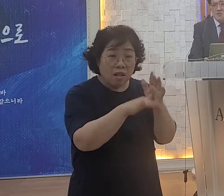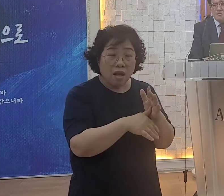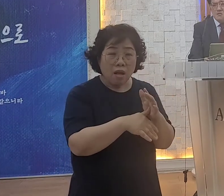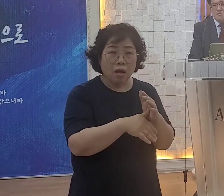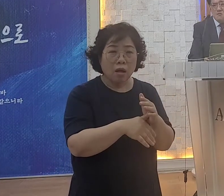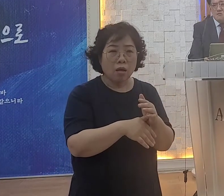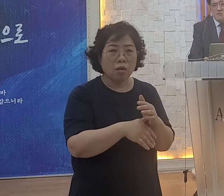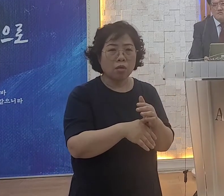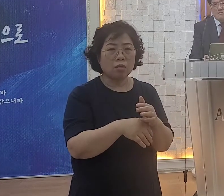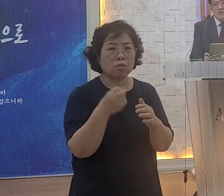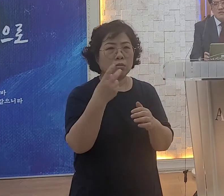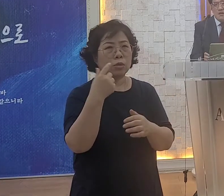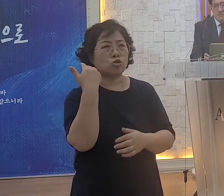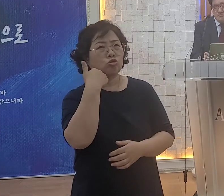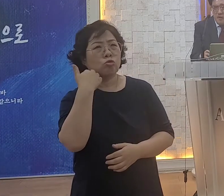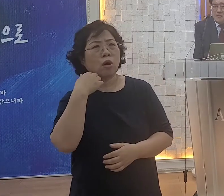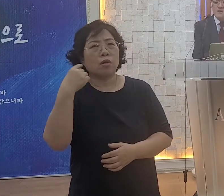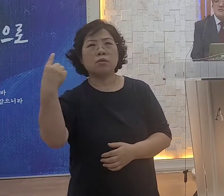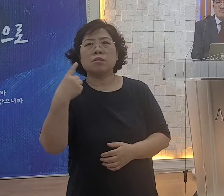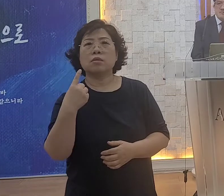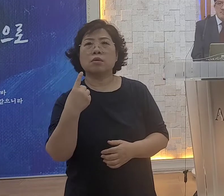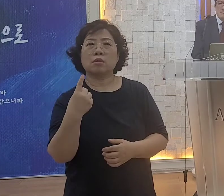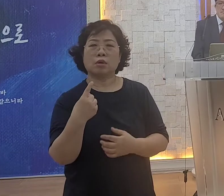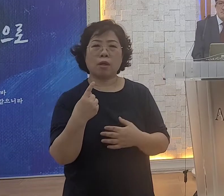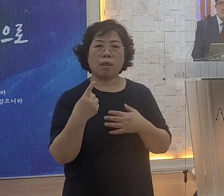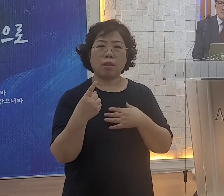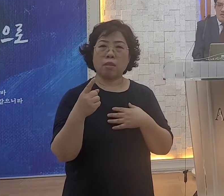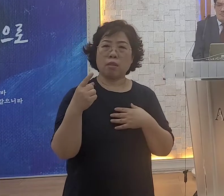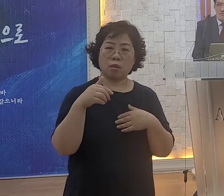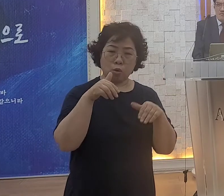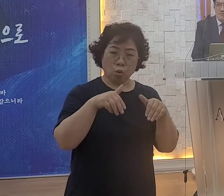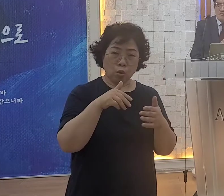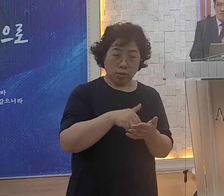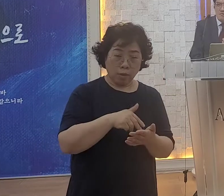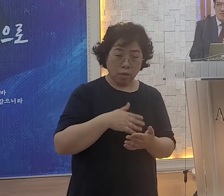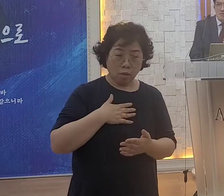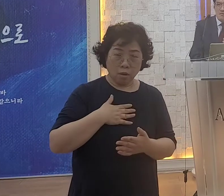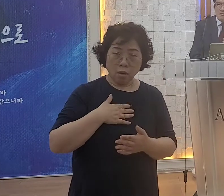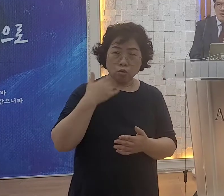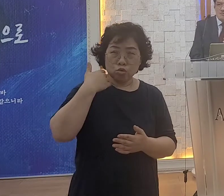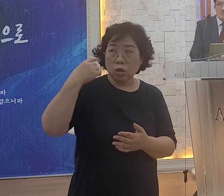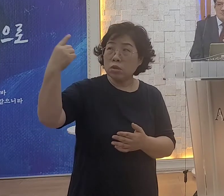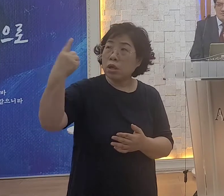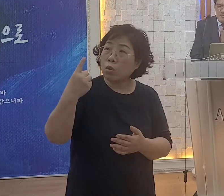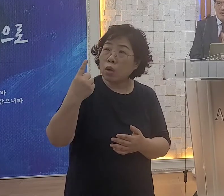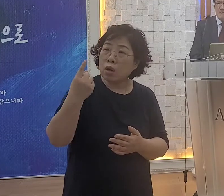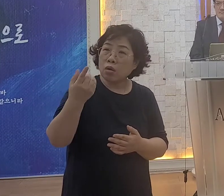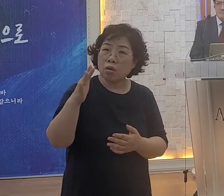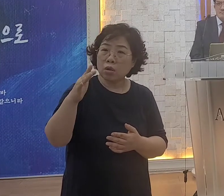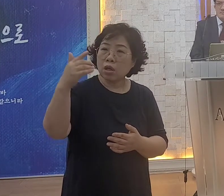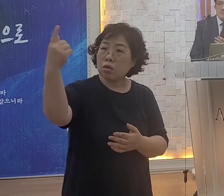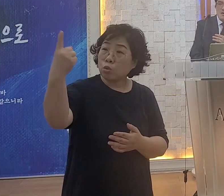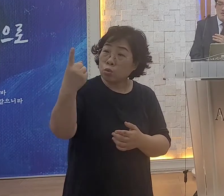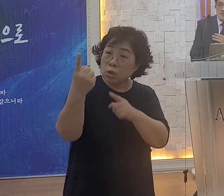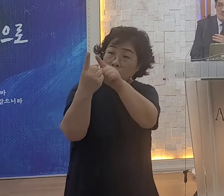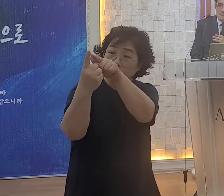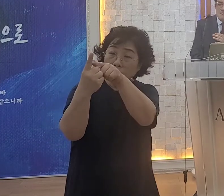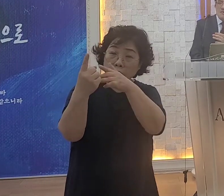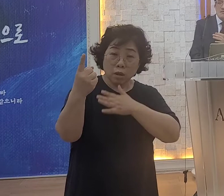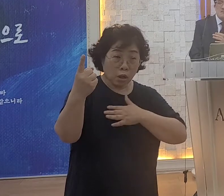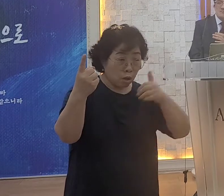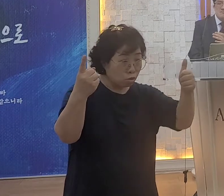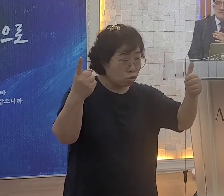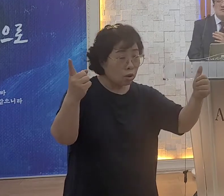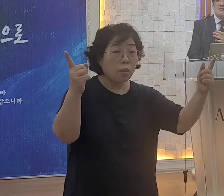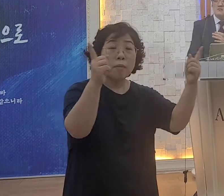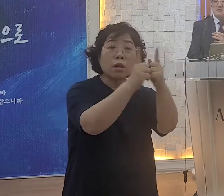날 어떤 한 사람을 만나게 됩니다. 근데 그 사람이요, 나의 주인을 만나요. 내가 지금